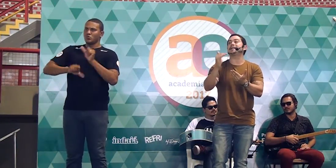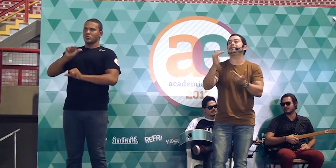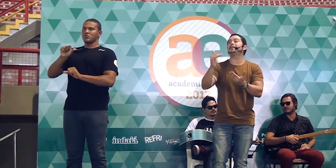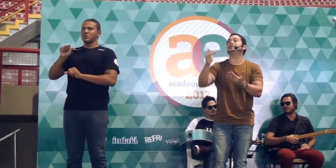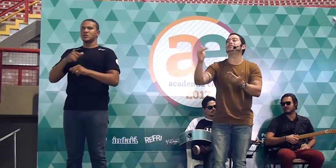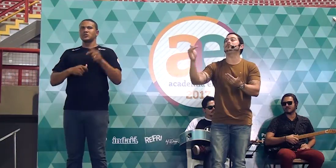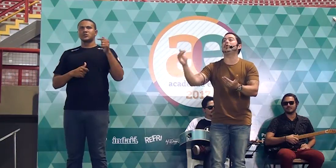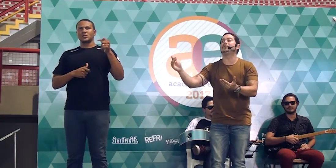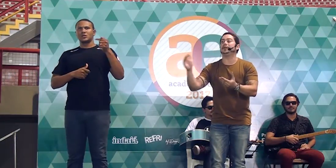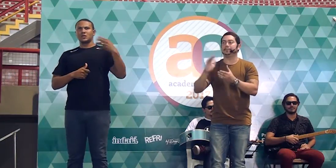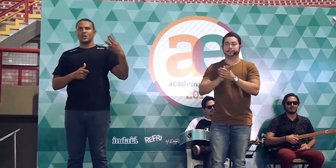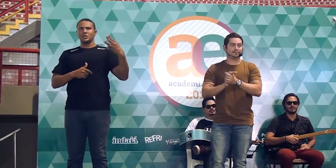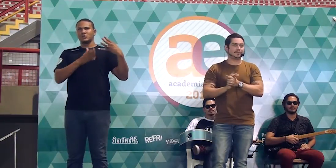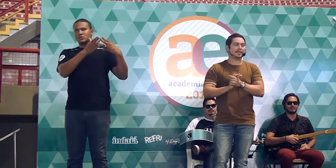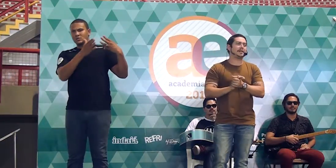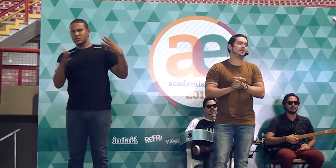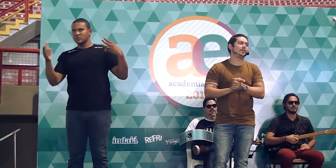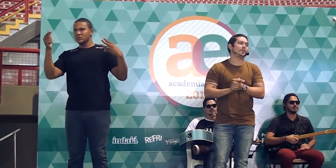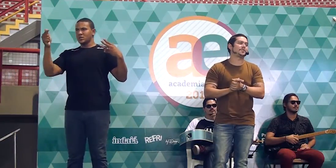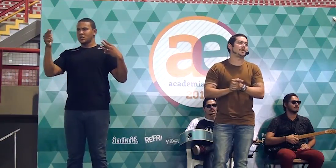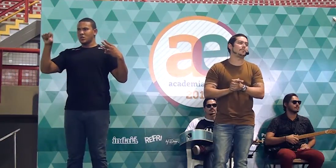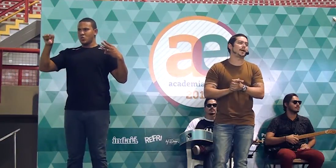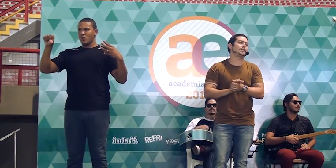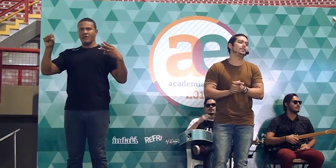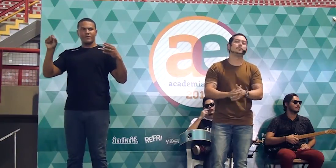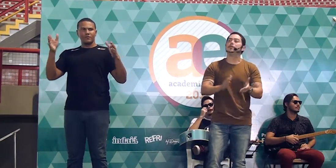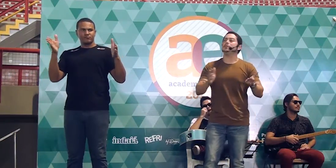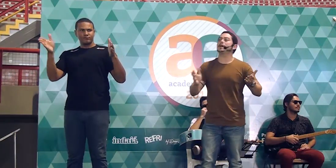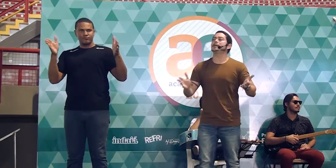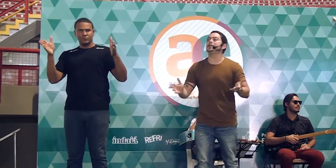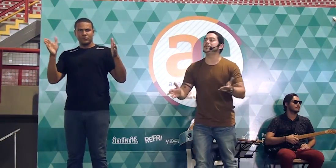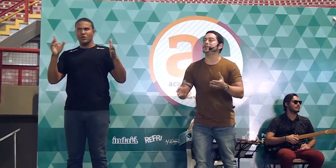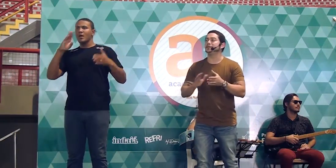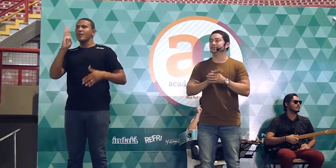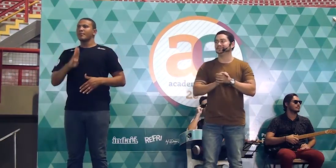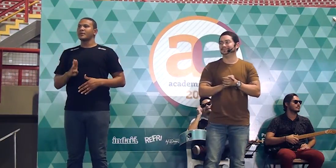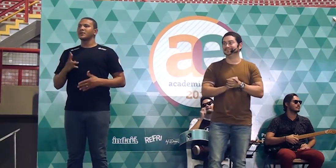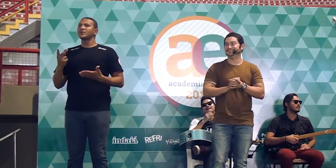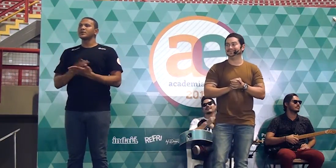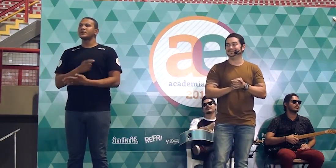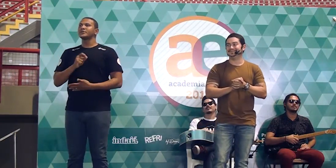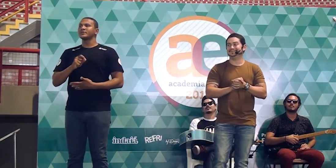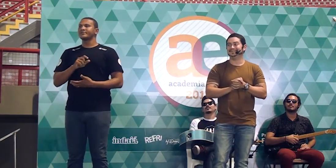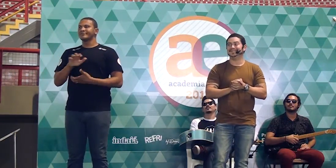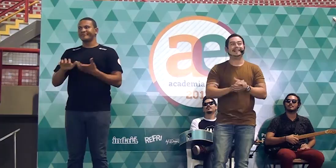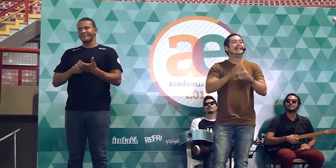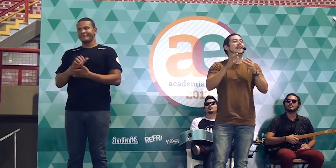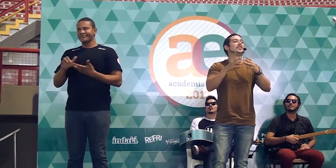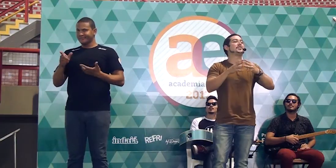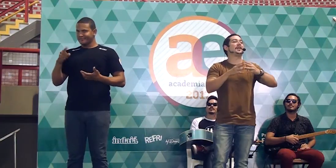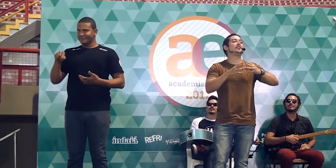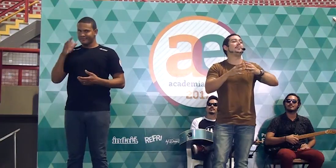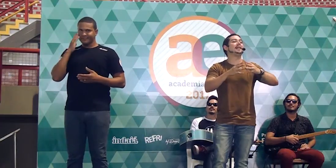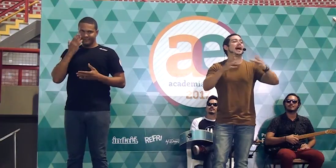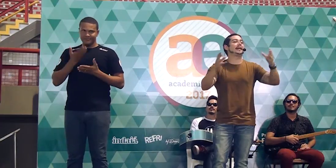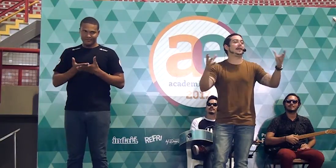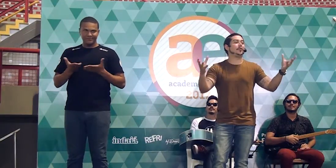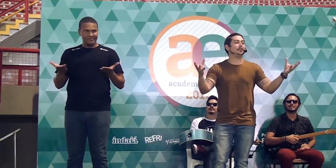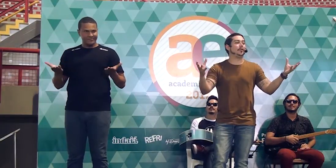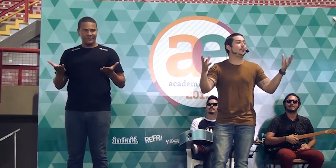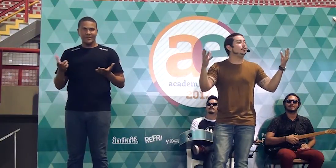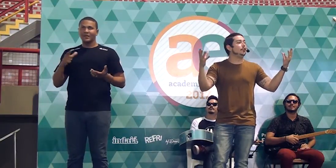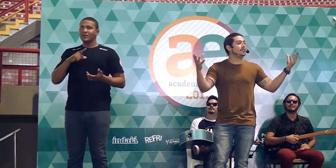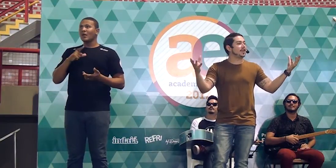a 79, adivinha o que aconteceu com o Brasil? Uma crise. A gente teve um